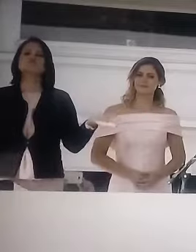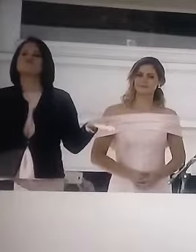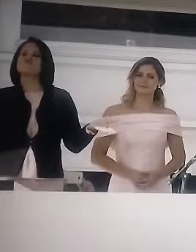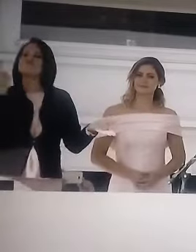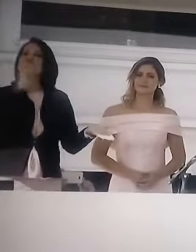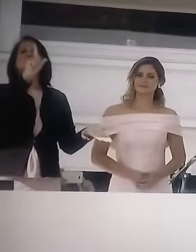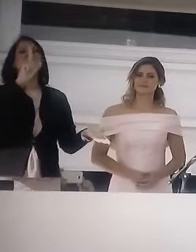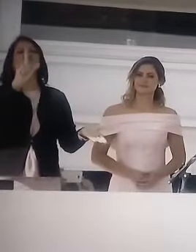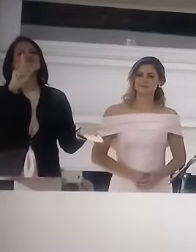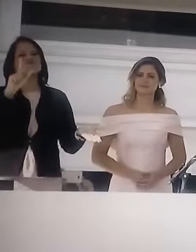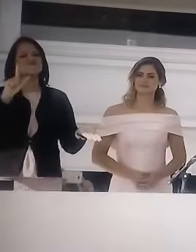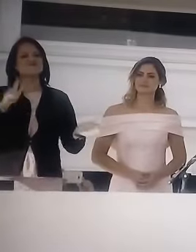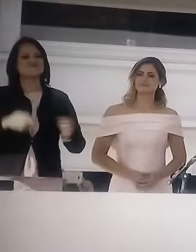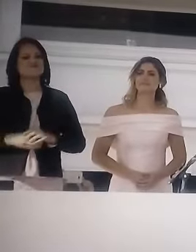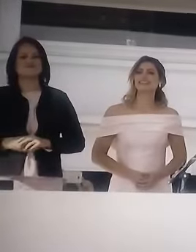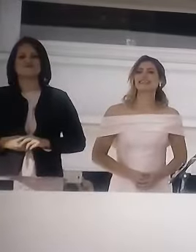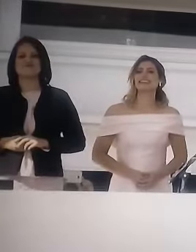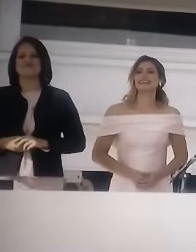conseguimos.